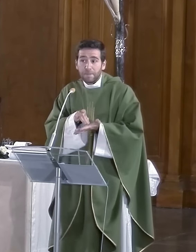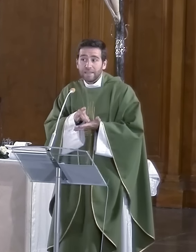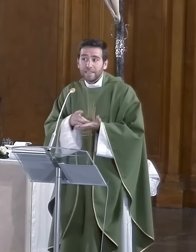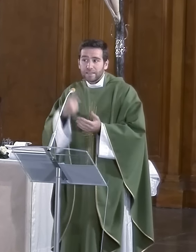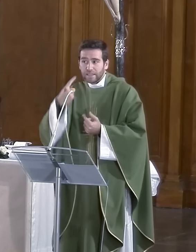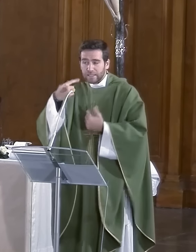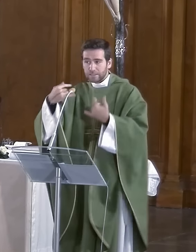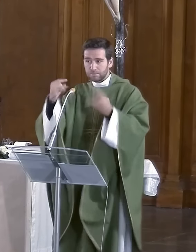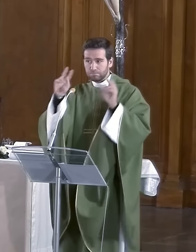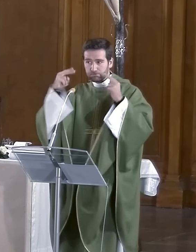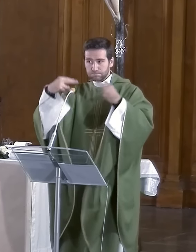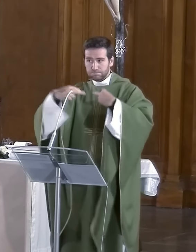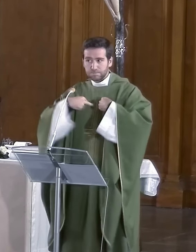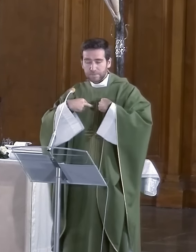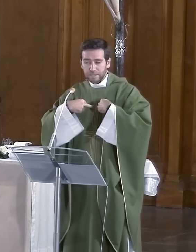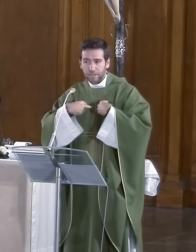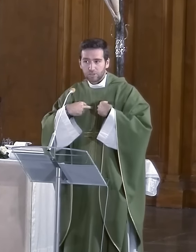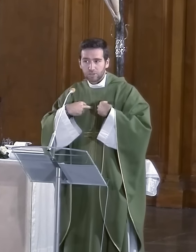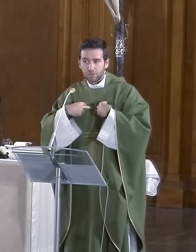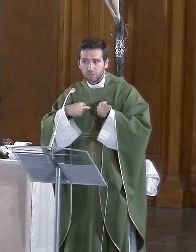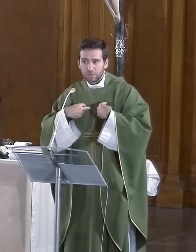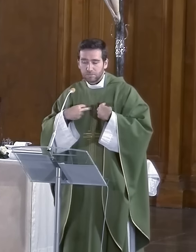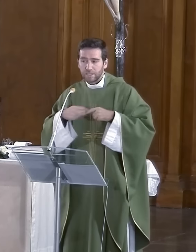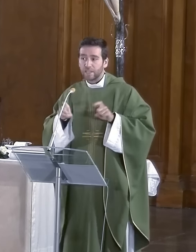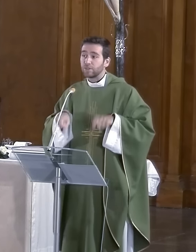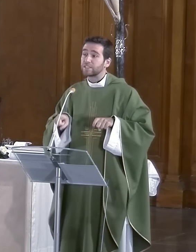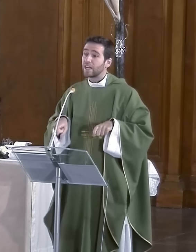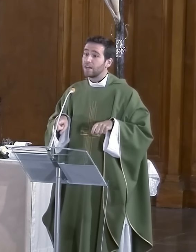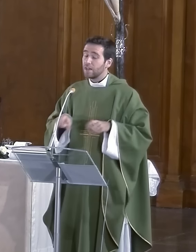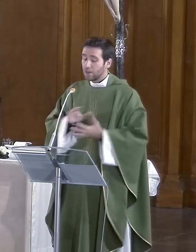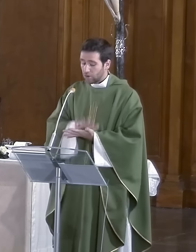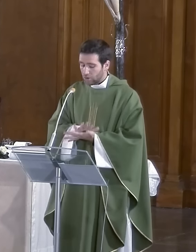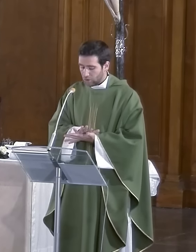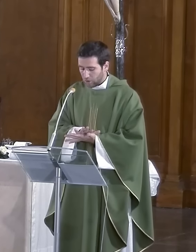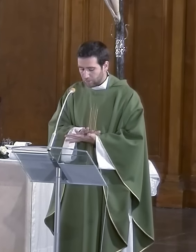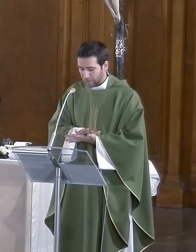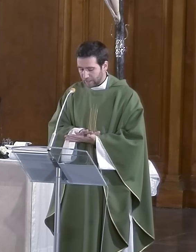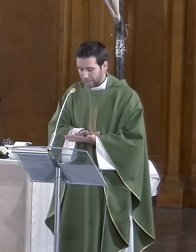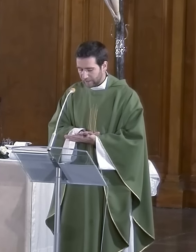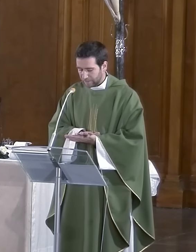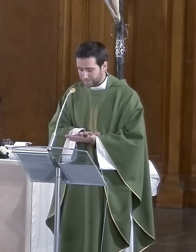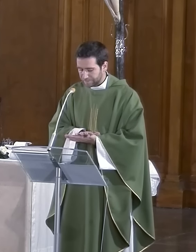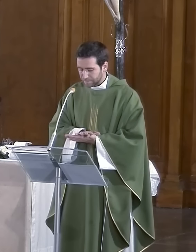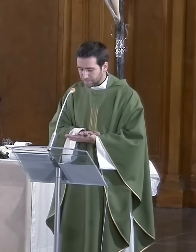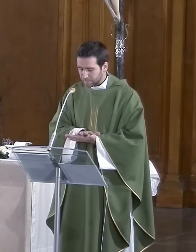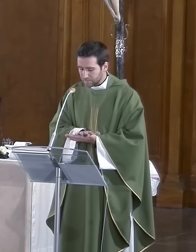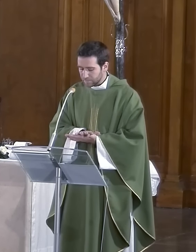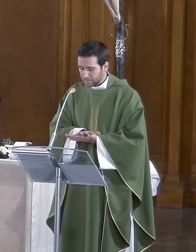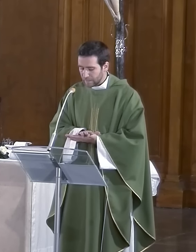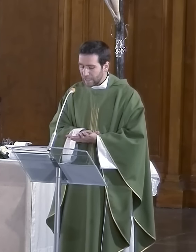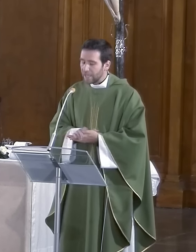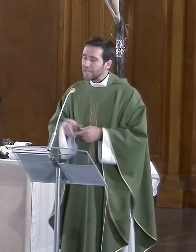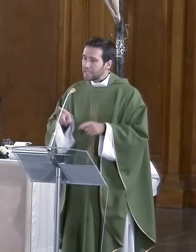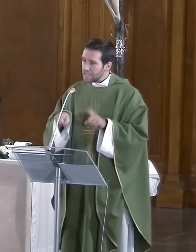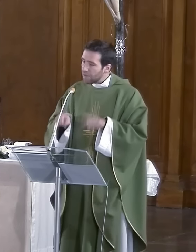estén pendientes de nosotros y de nuestra comodidad. Y a